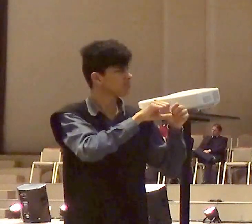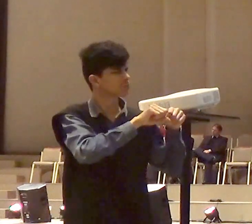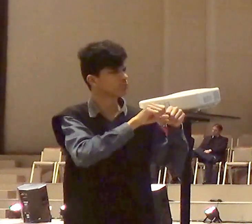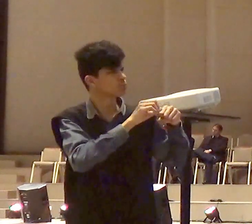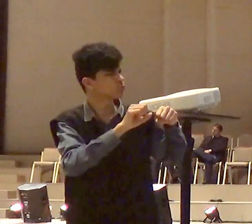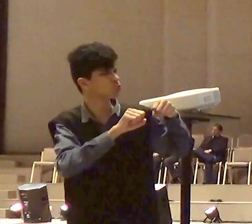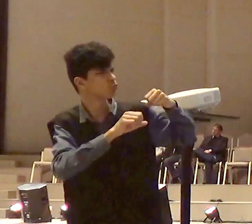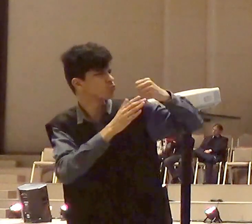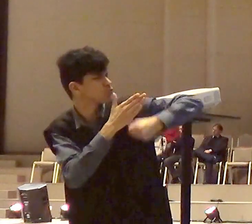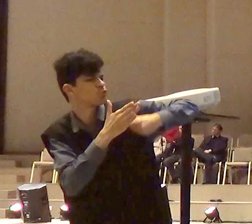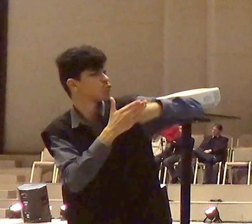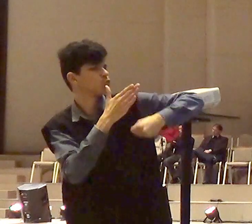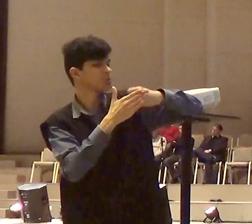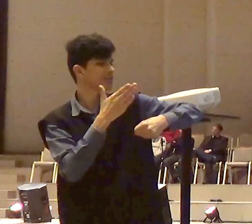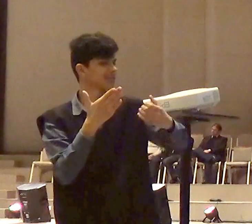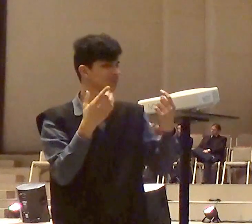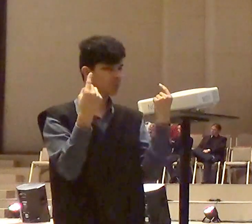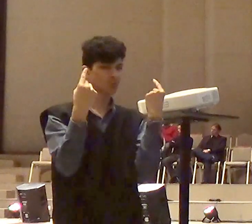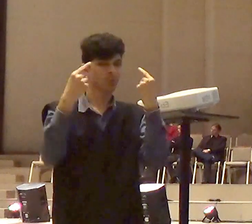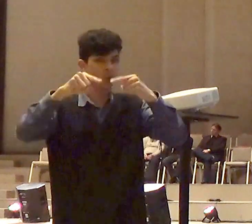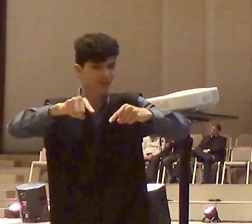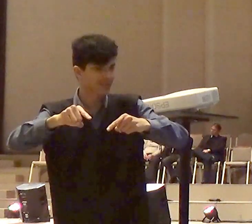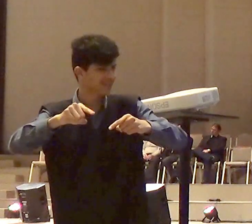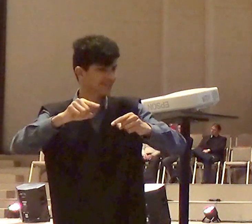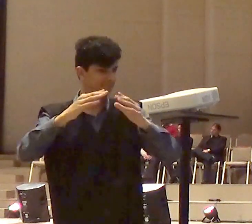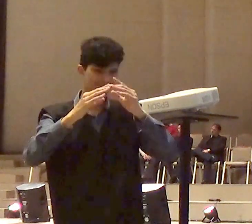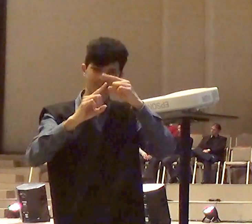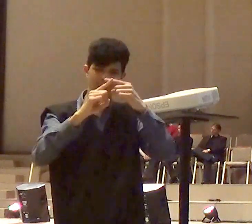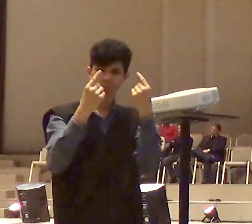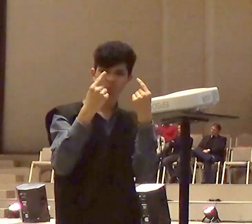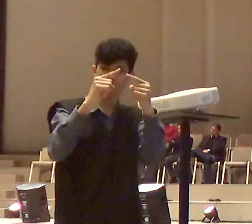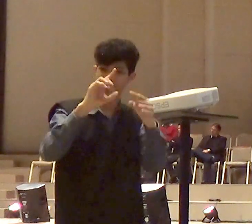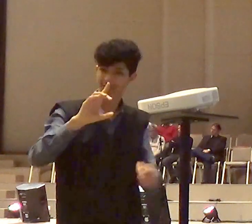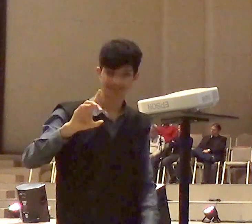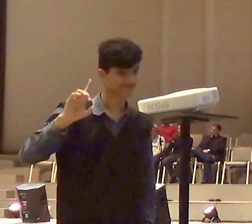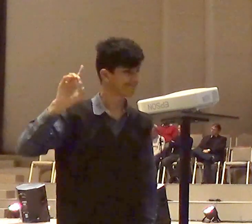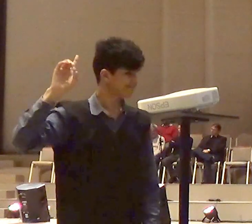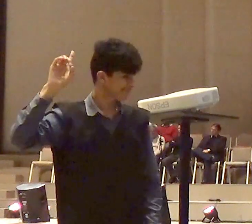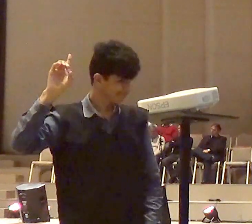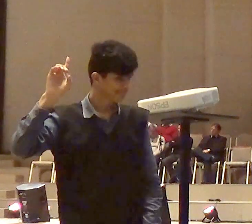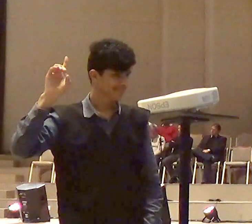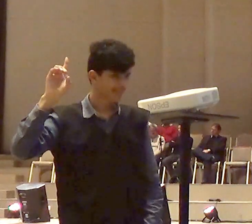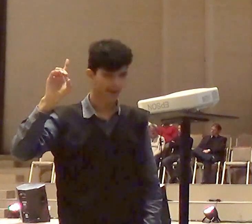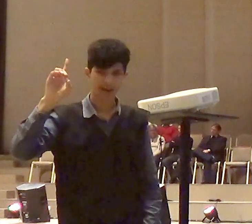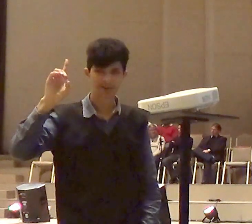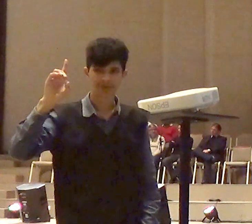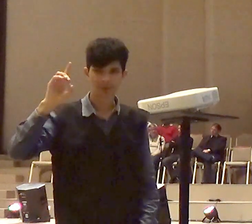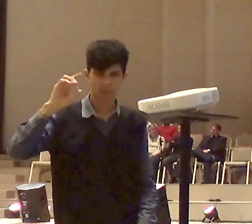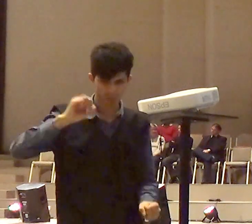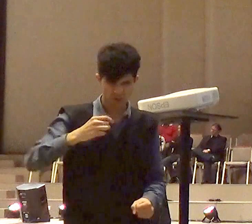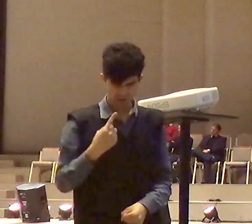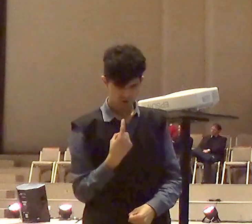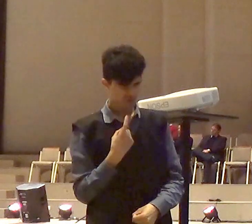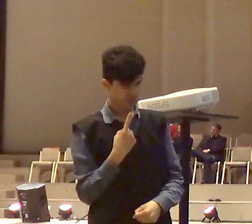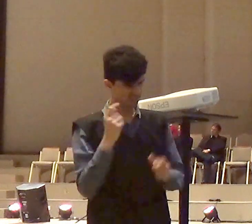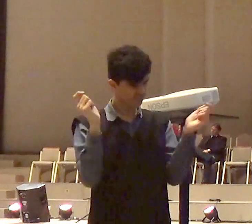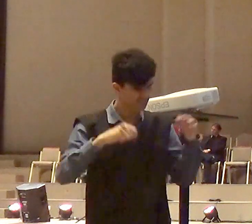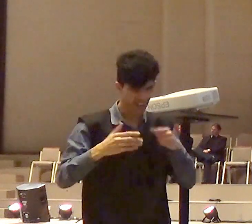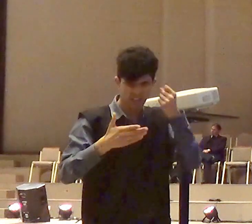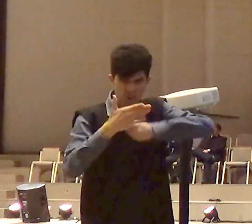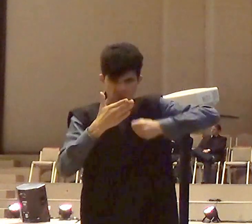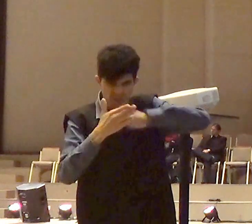por isso muitos de nós ir rebelião com Deus precisamos encontrar uma turma que nos fortaleça